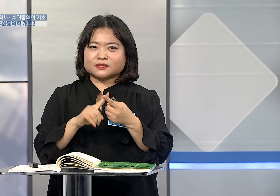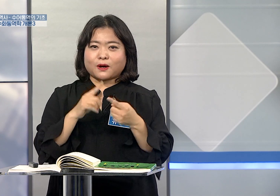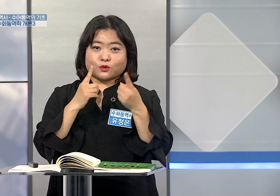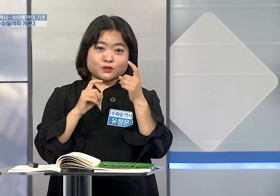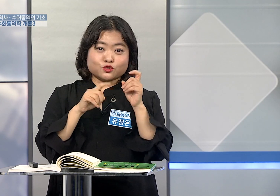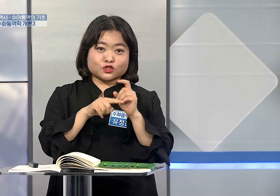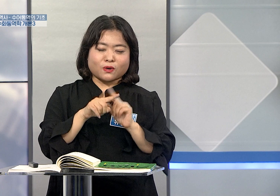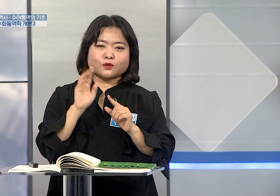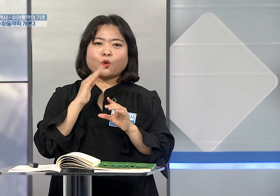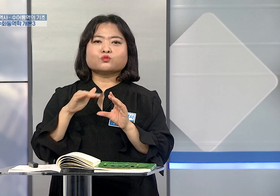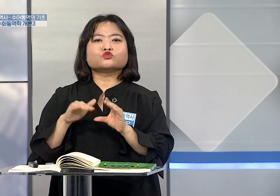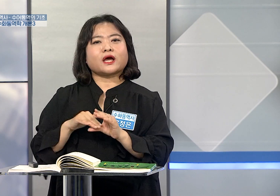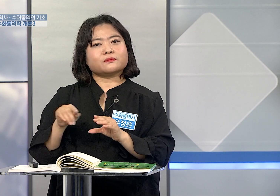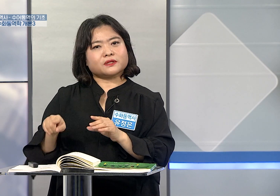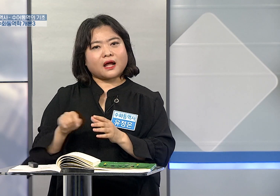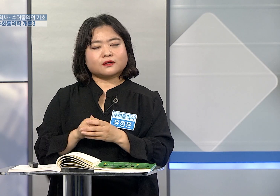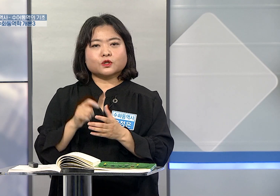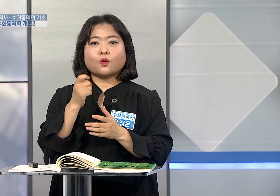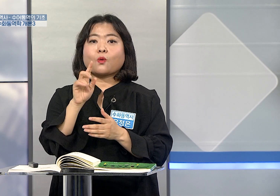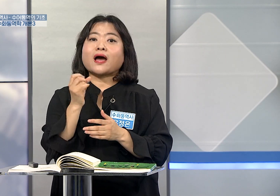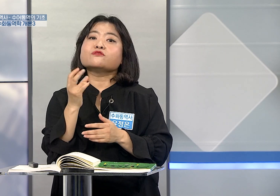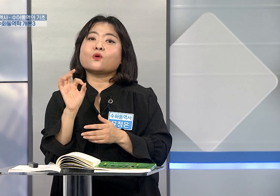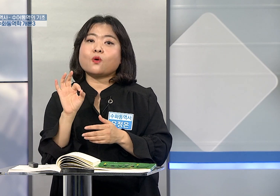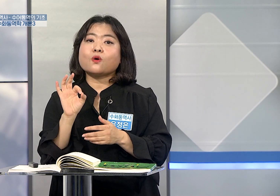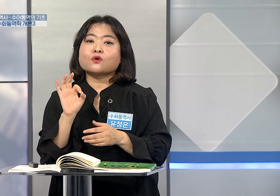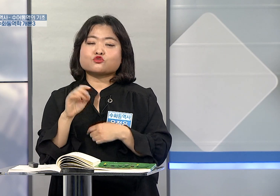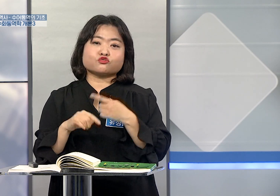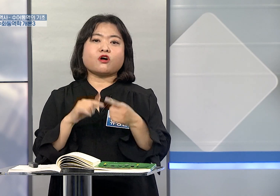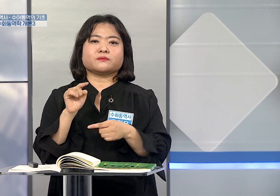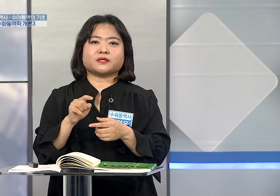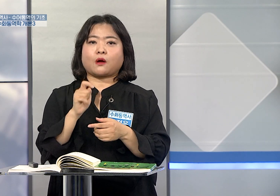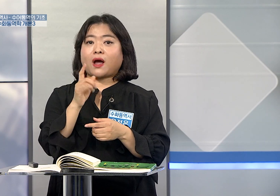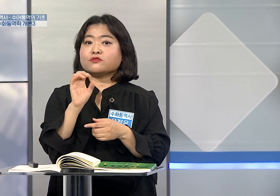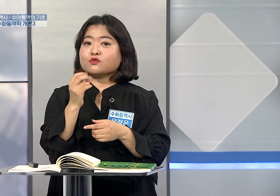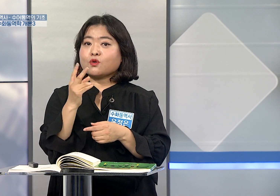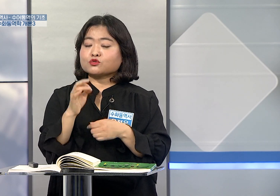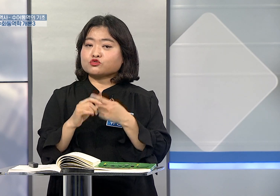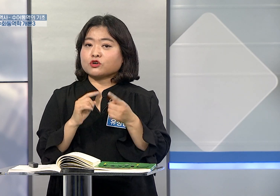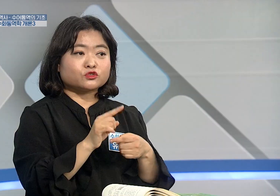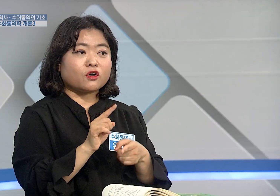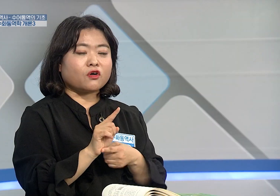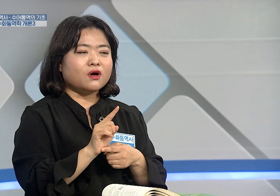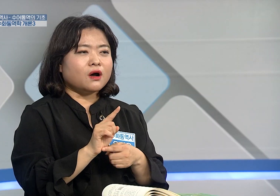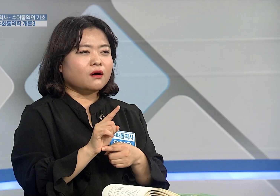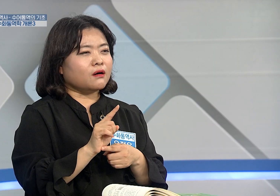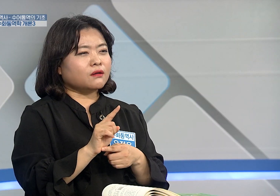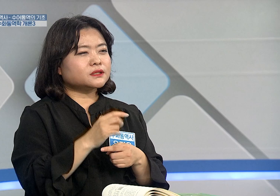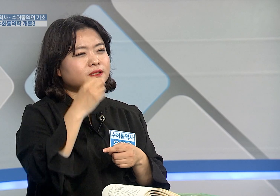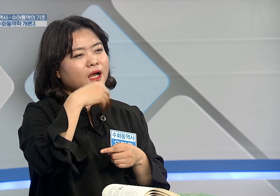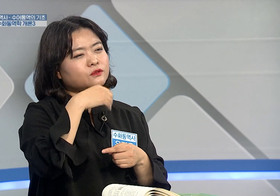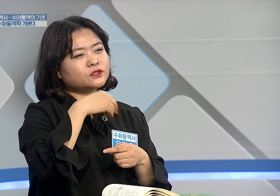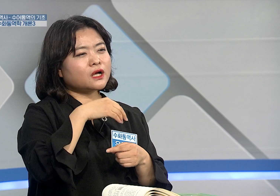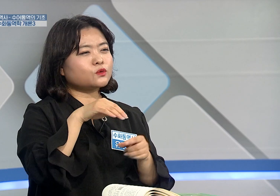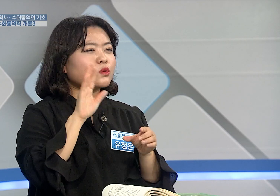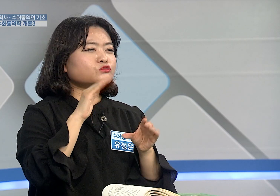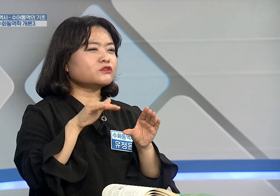바로 비수지와 농문화입니다. 그리고 관용 수어입니다. 관용 수어도요. 그냥 우리가